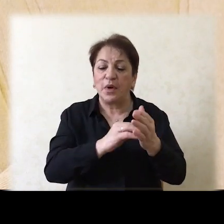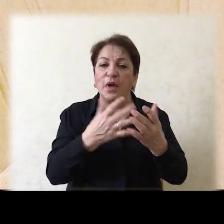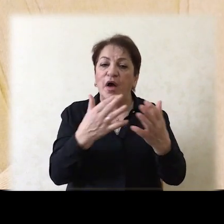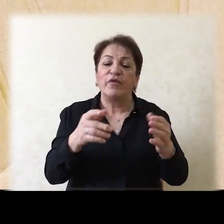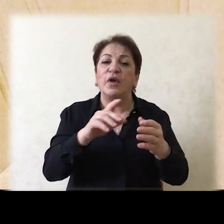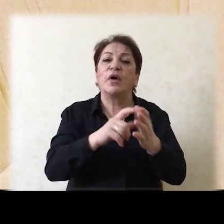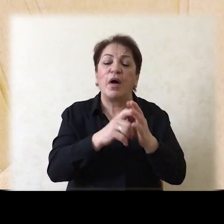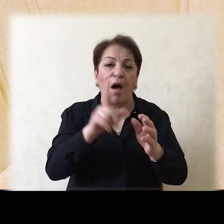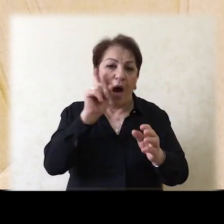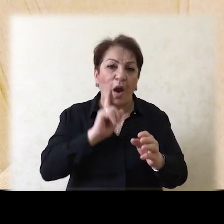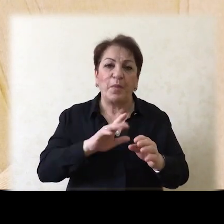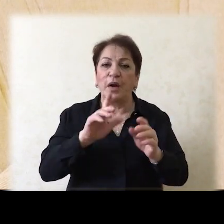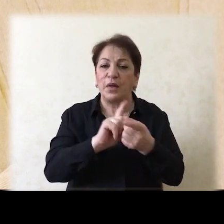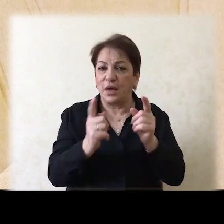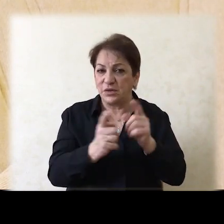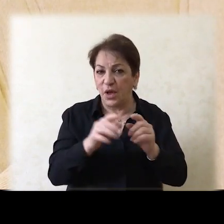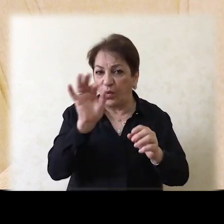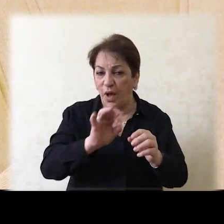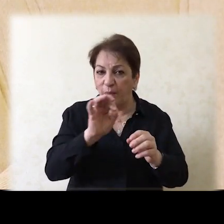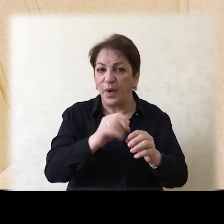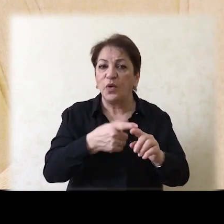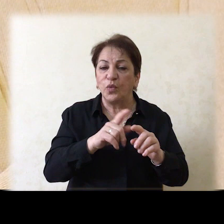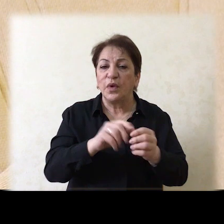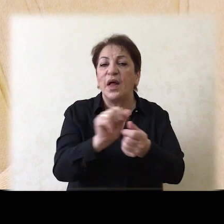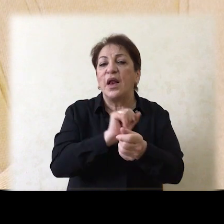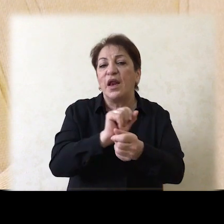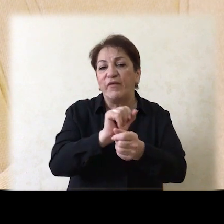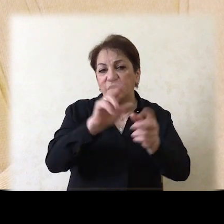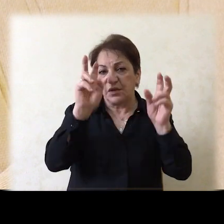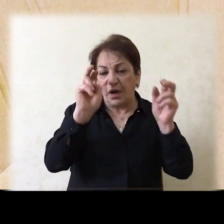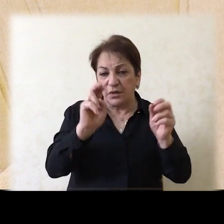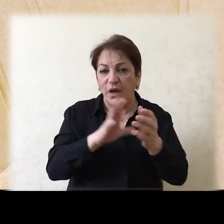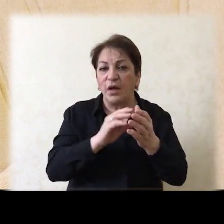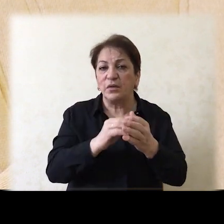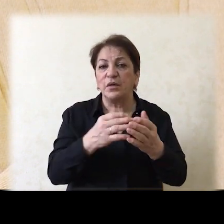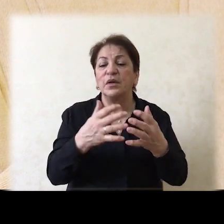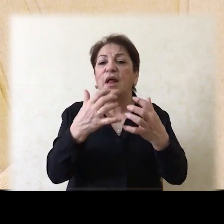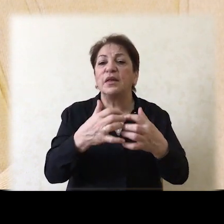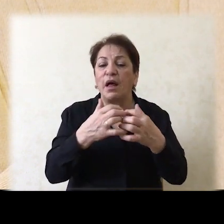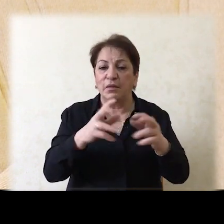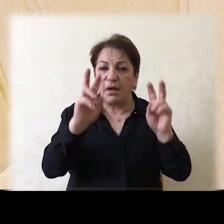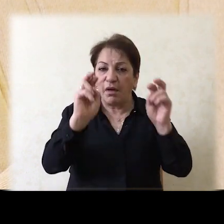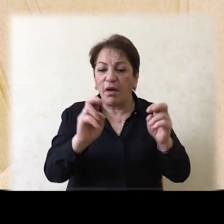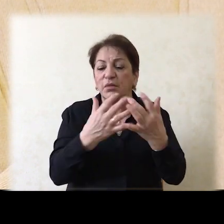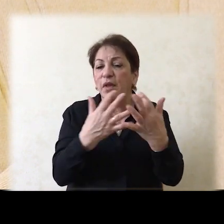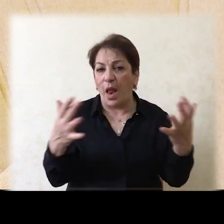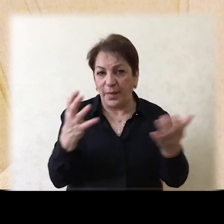հարմարավետ դարձնելու համար կենցաղը, ինչպես նաև լվացքատան, այսինքն տեխնիկայի ձեռքբերման